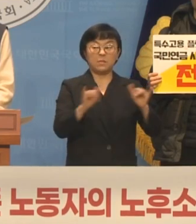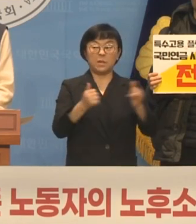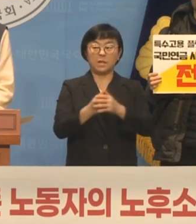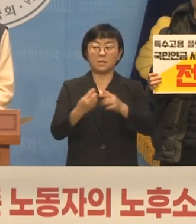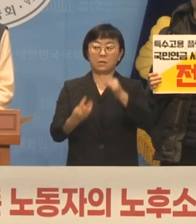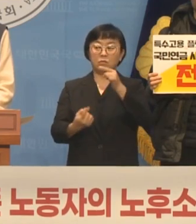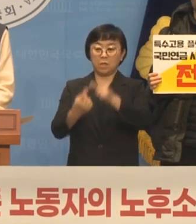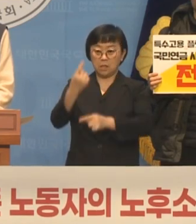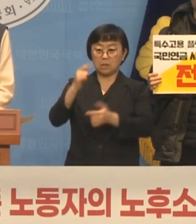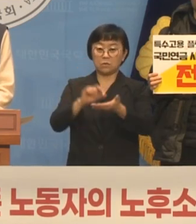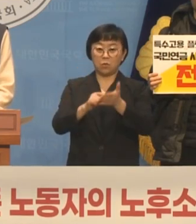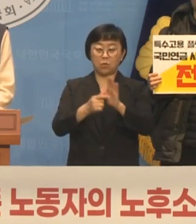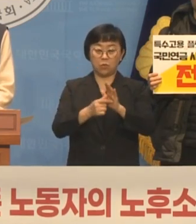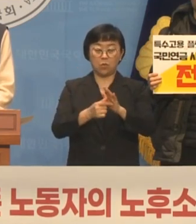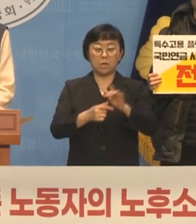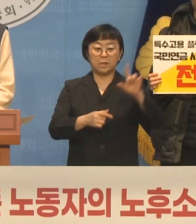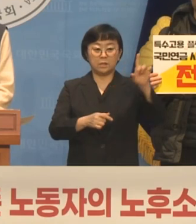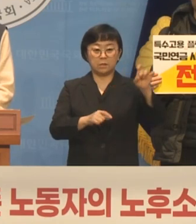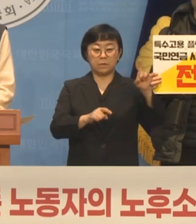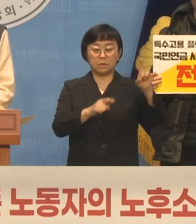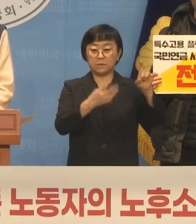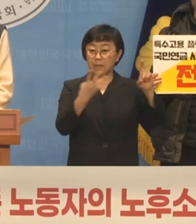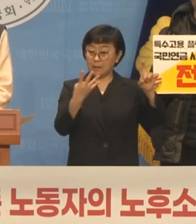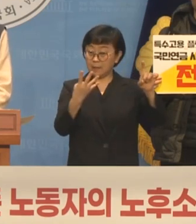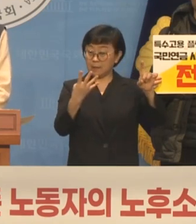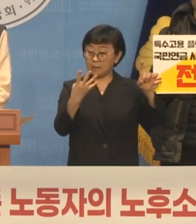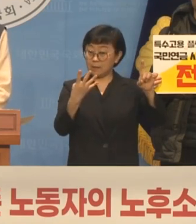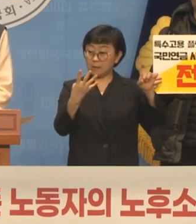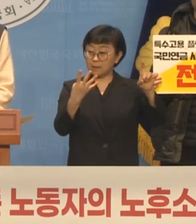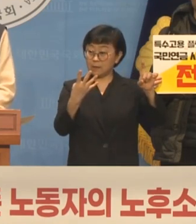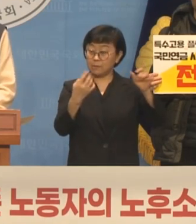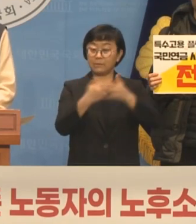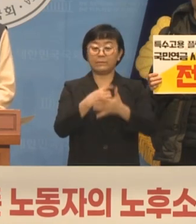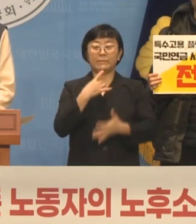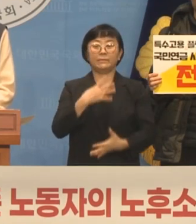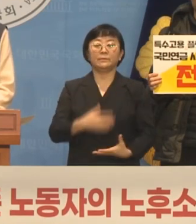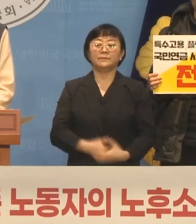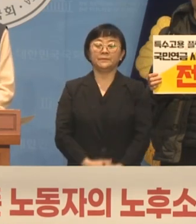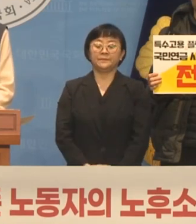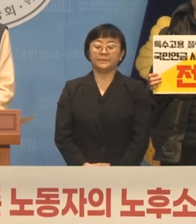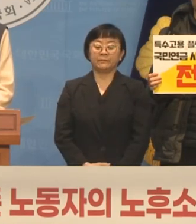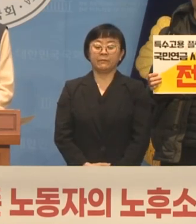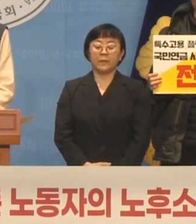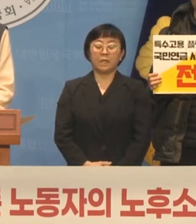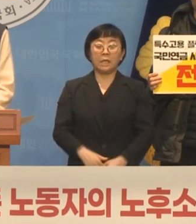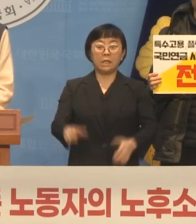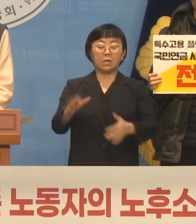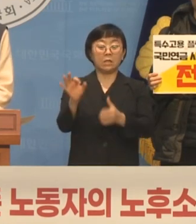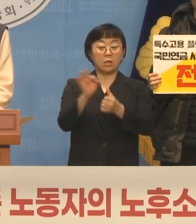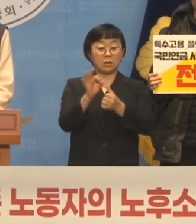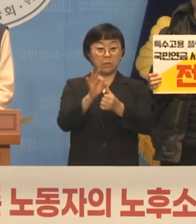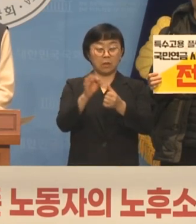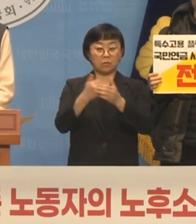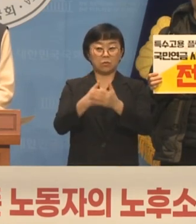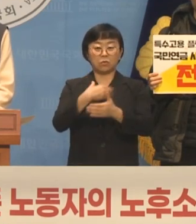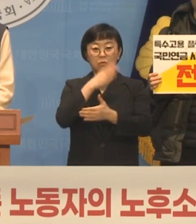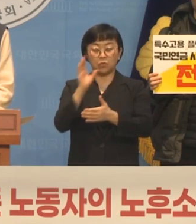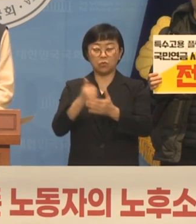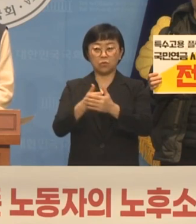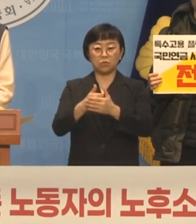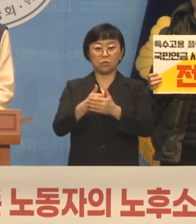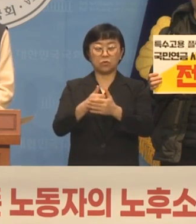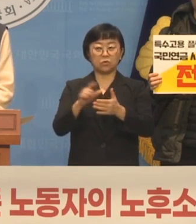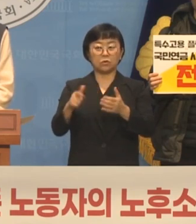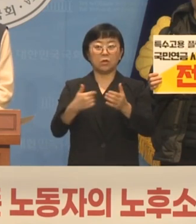1 수준인 11.44만 원에 있었습니다. 이런 연금액으로는 노후를 보장받기 힘든